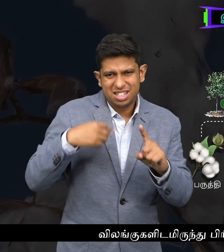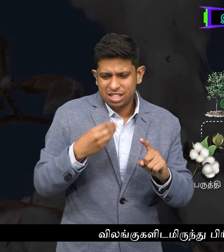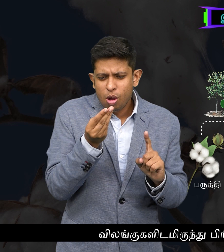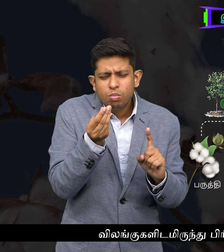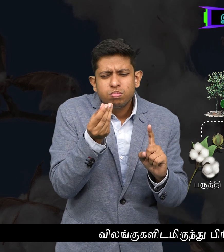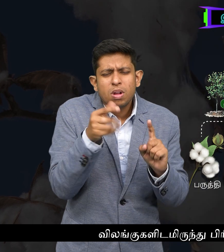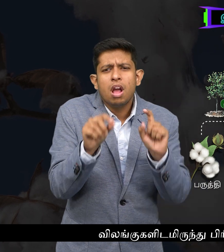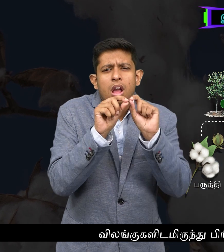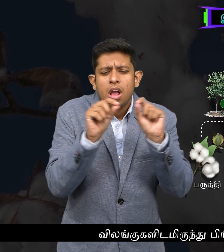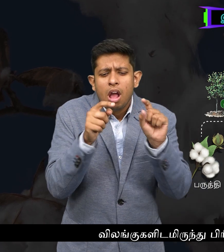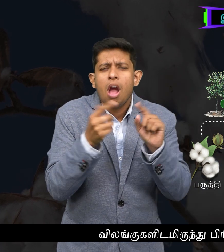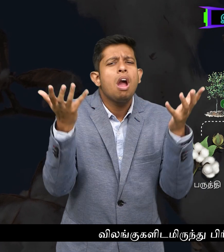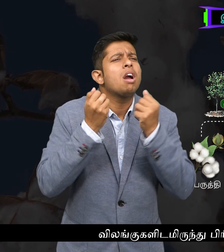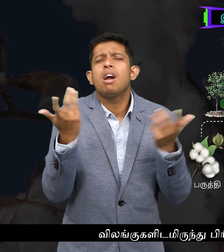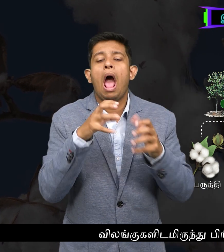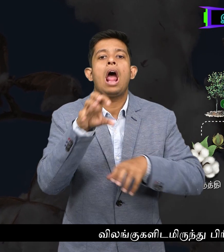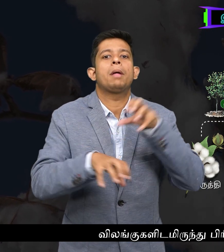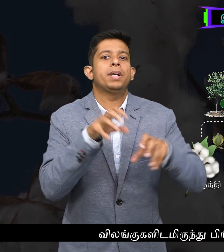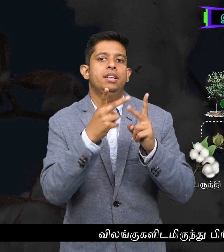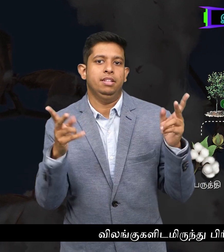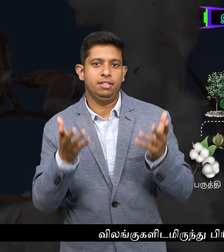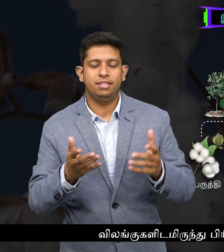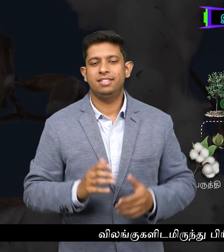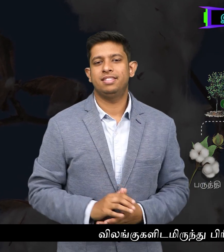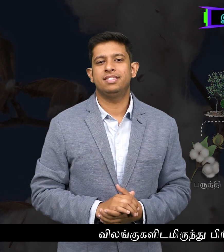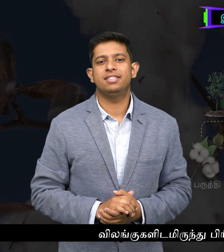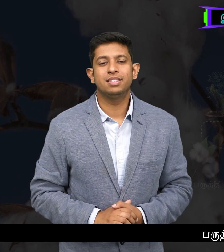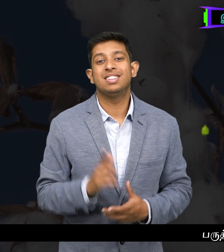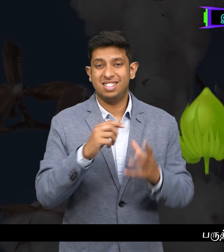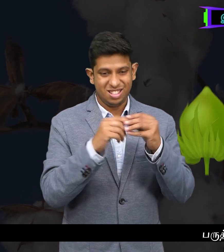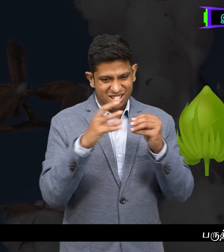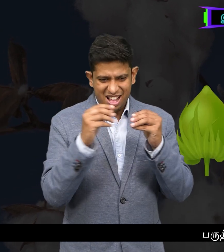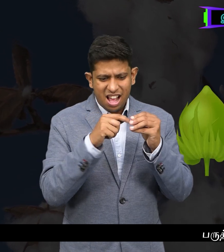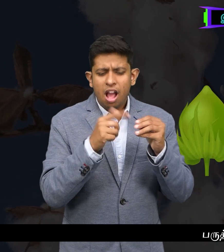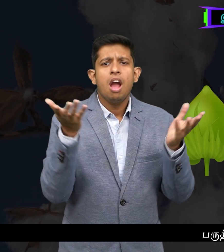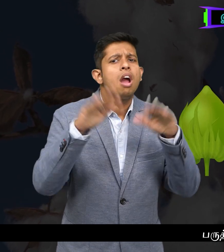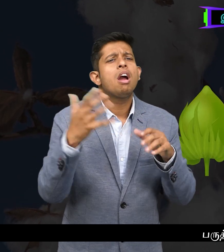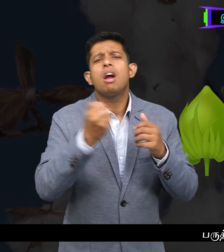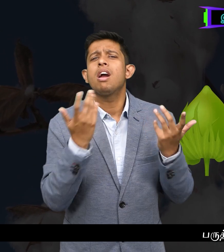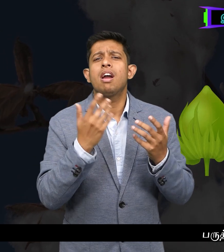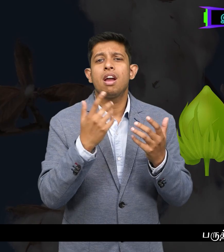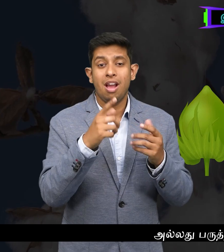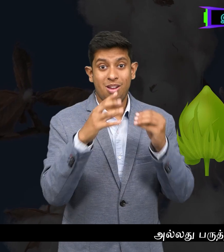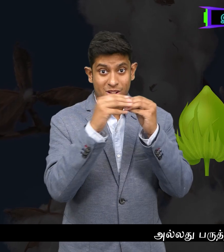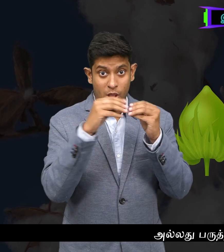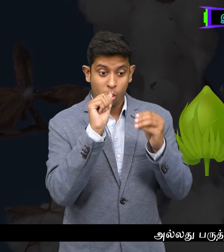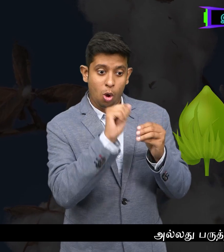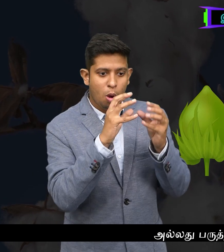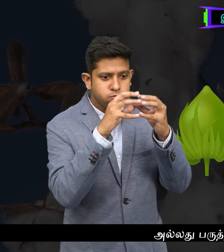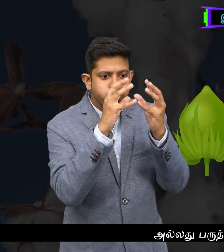பட்டு இழைகள் விலங்குகளிடமிருந்து பிரிக்கப்பட்டு எடுத்து வருகின்றன. பருத்தி பந்துகள் அல்லது